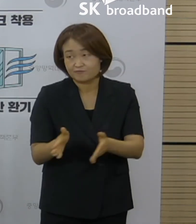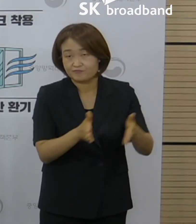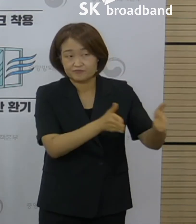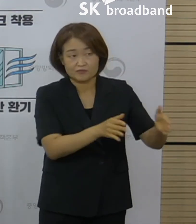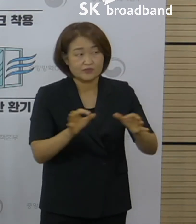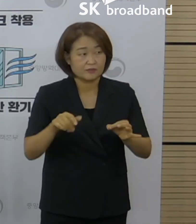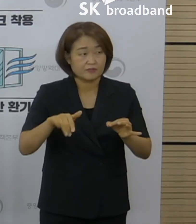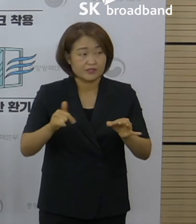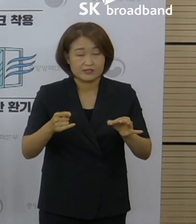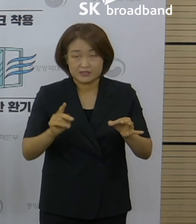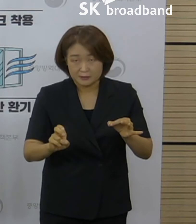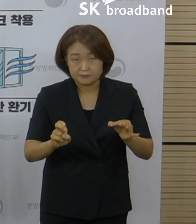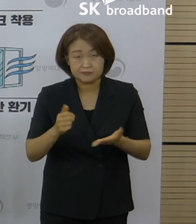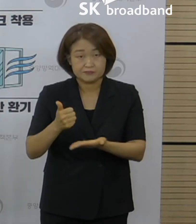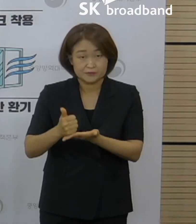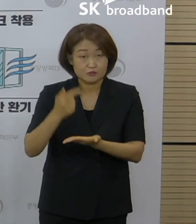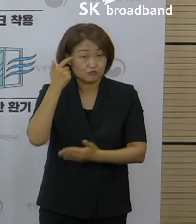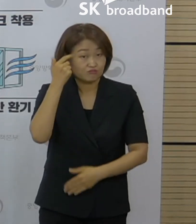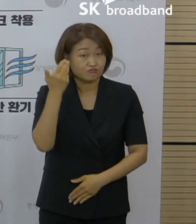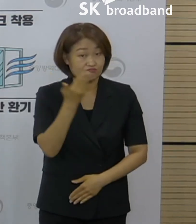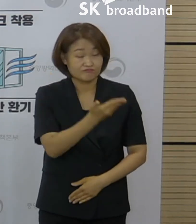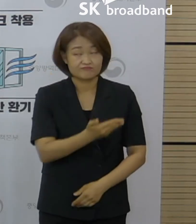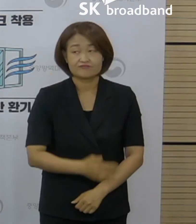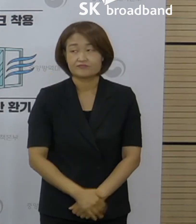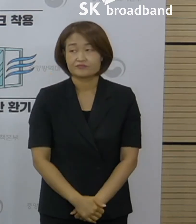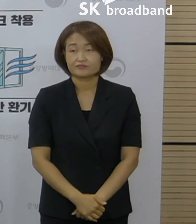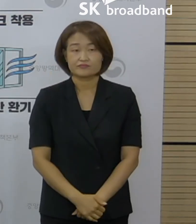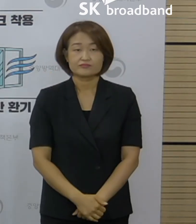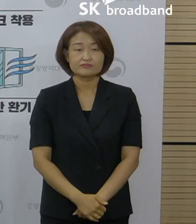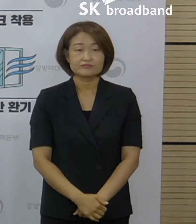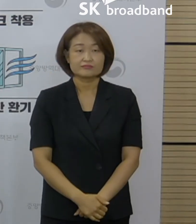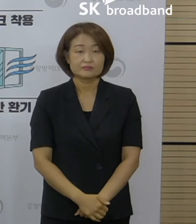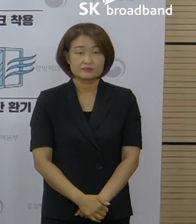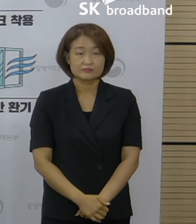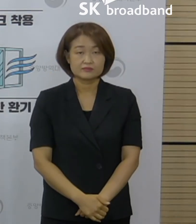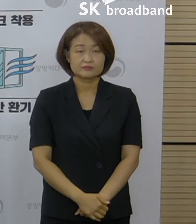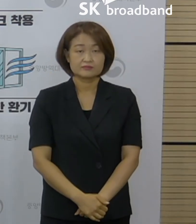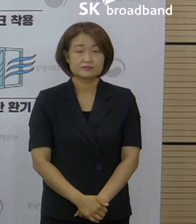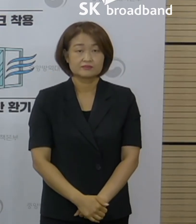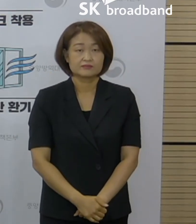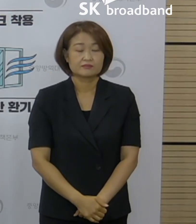김기남 반장에게 드리고 브리핑 마무리하겠습니다.